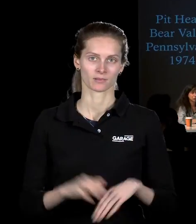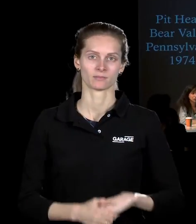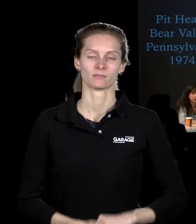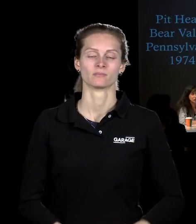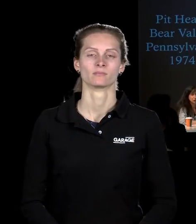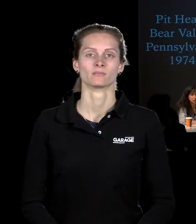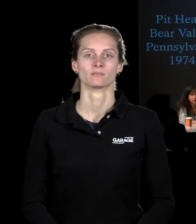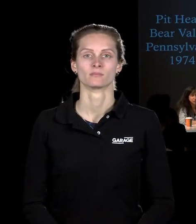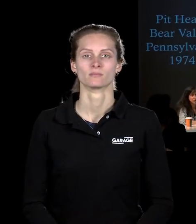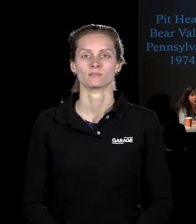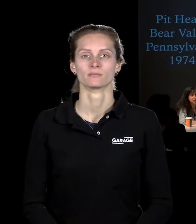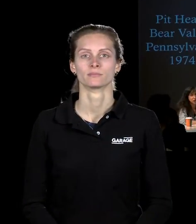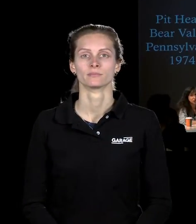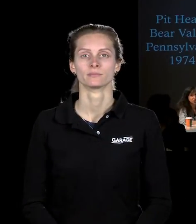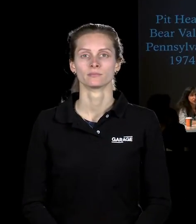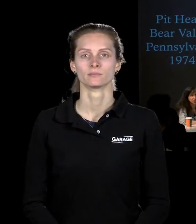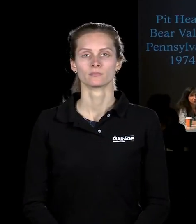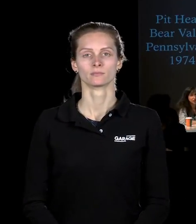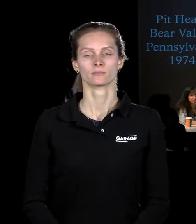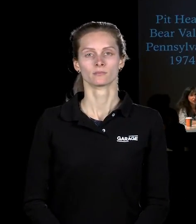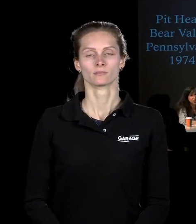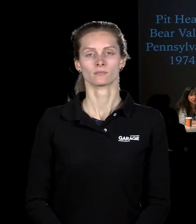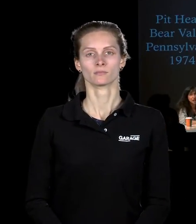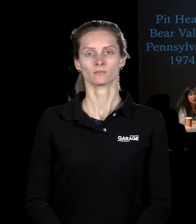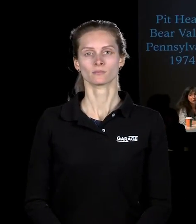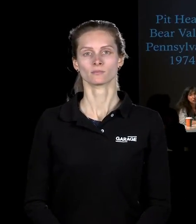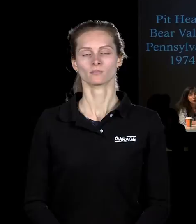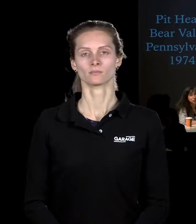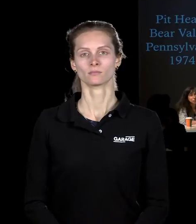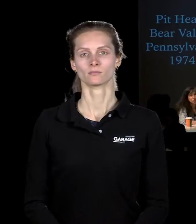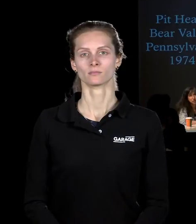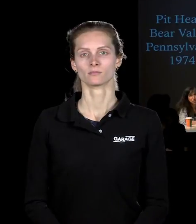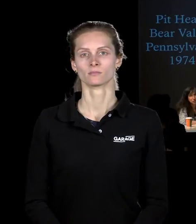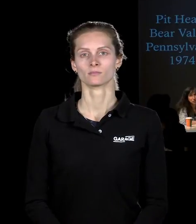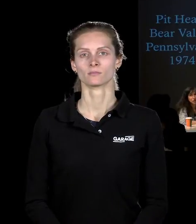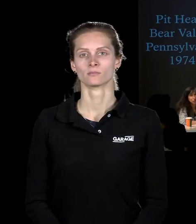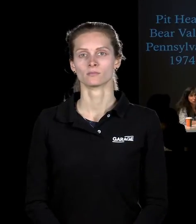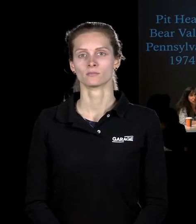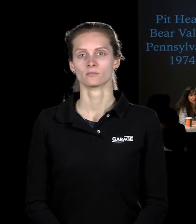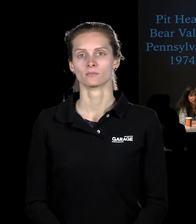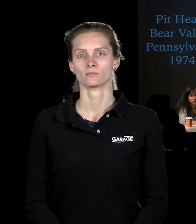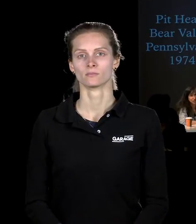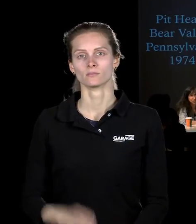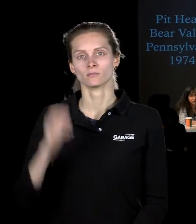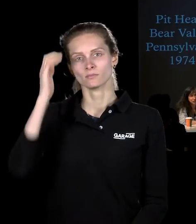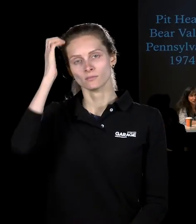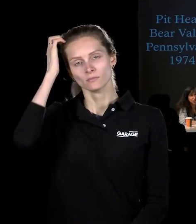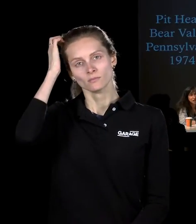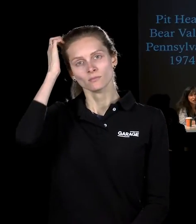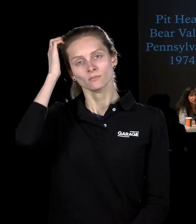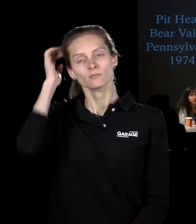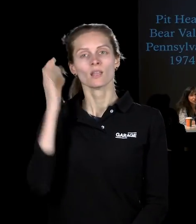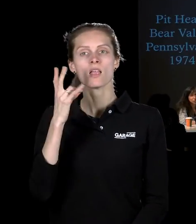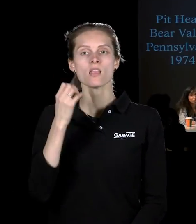бы, у них нет, они прагматичны, они идеологичны, и поэтому они не могут быть, у них не может быть национальной